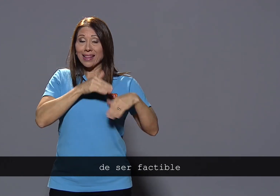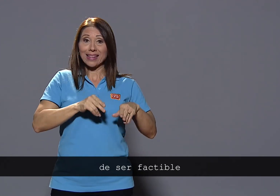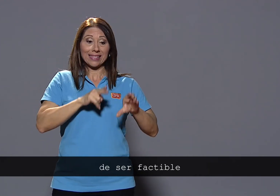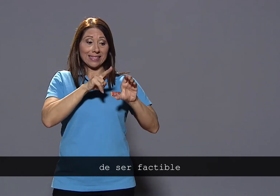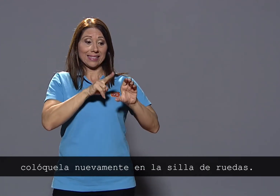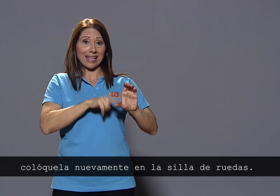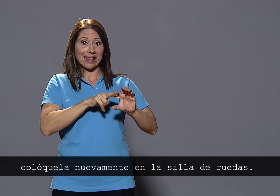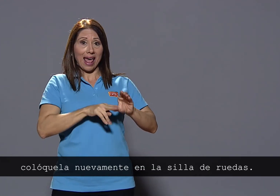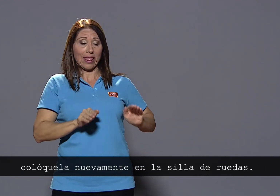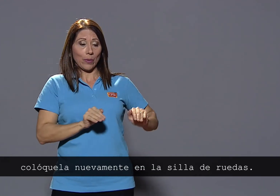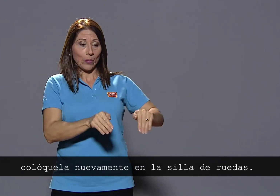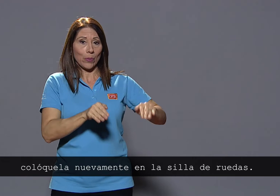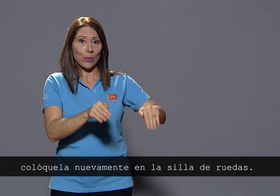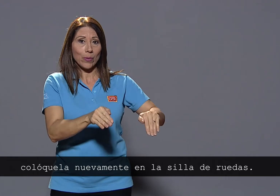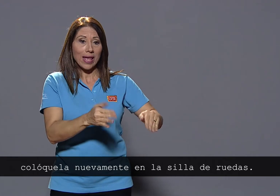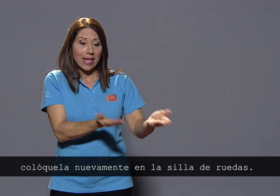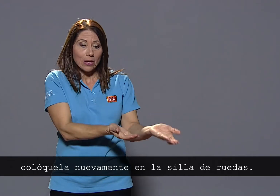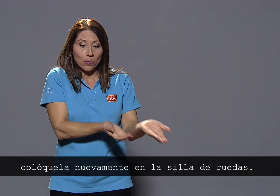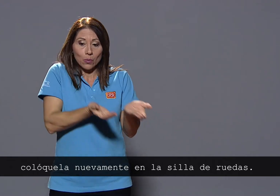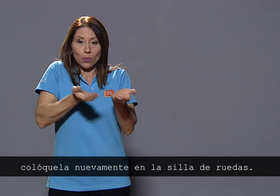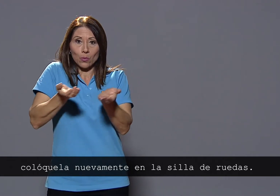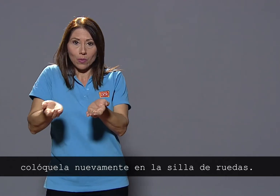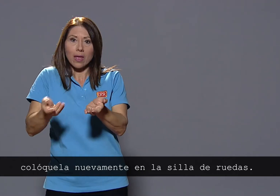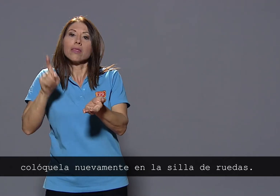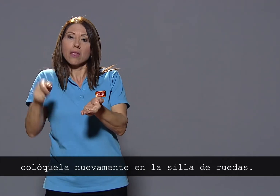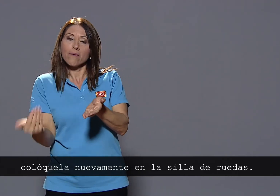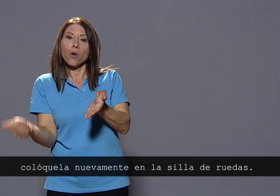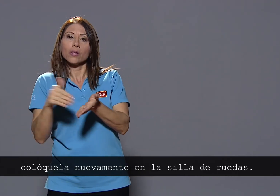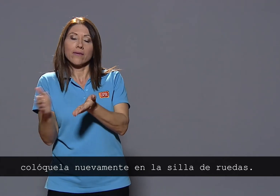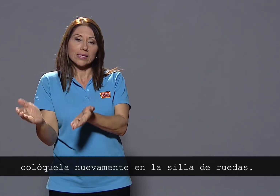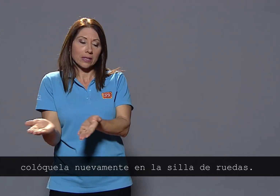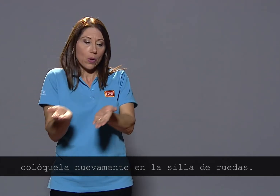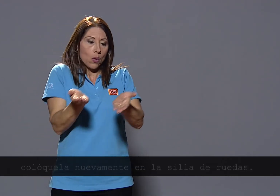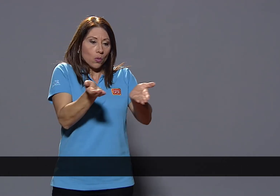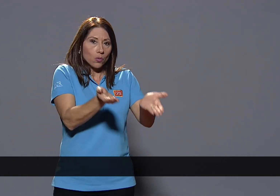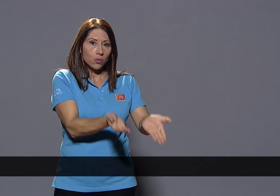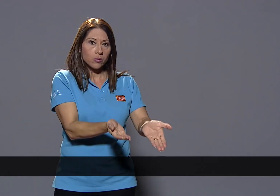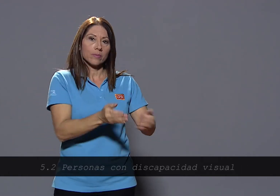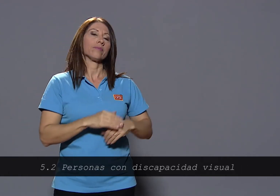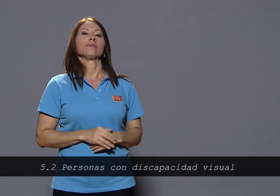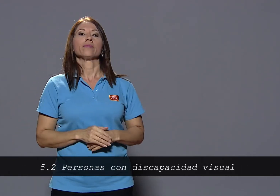ser factible, colóquela nuevamente en la silla de ruedas.